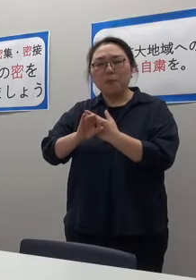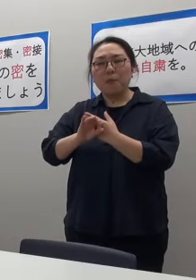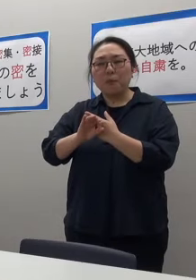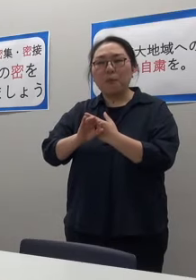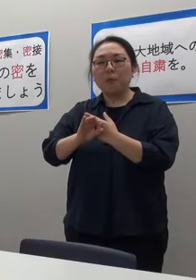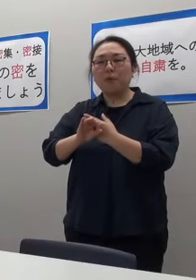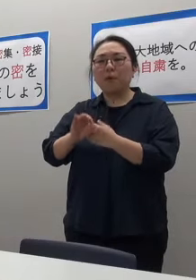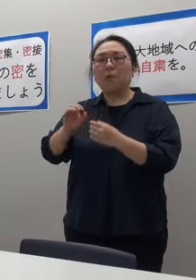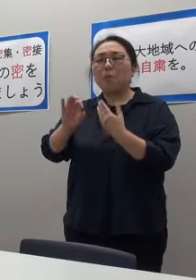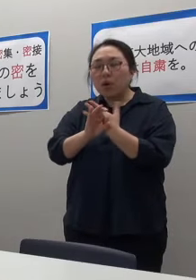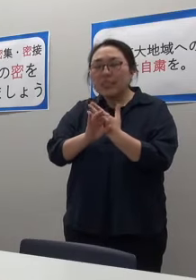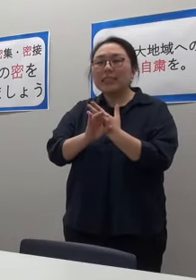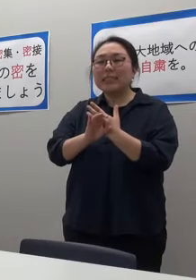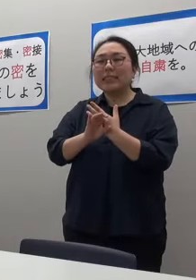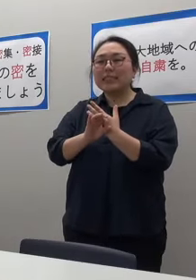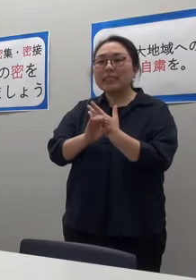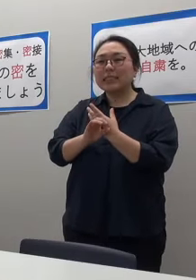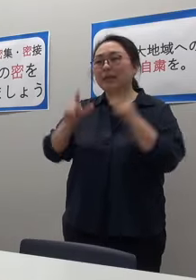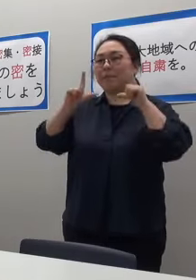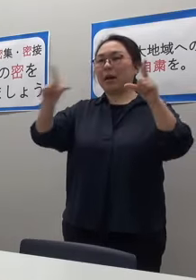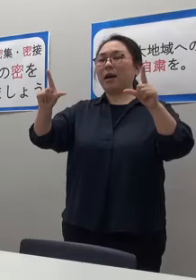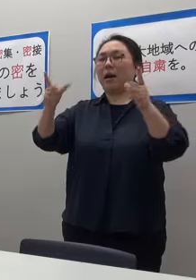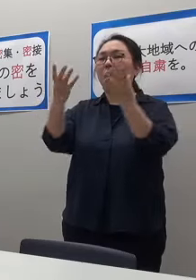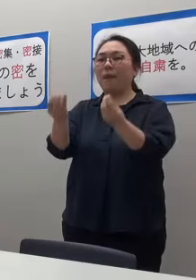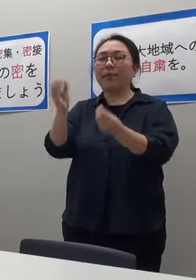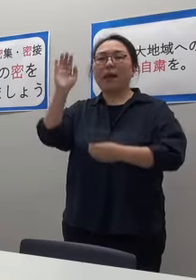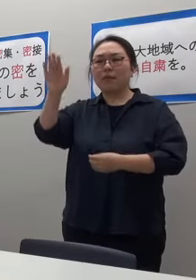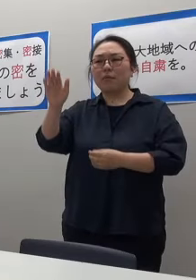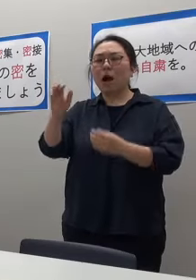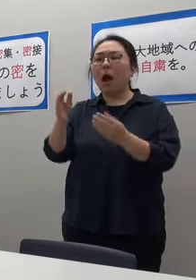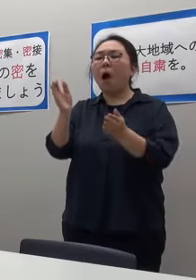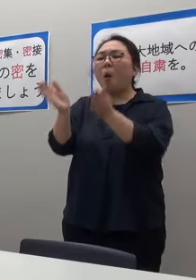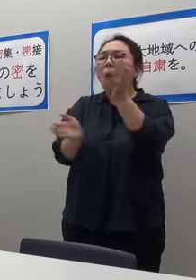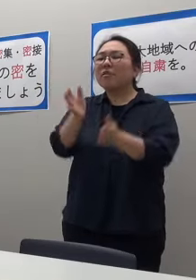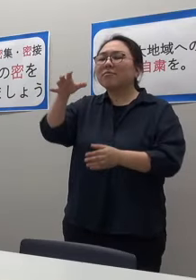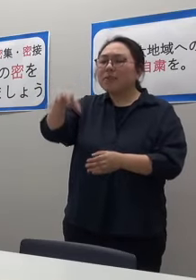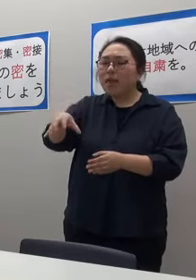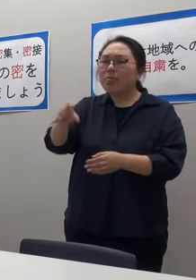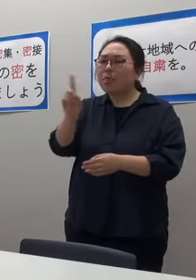後 の、 保育園の対応方針というのは今のところどういう状況か教えてください。